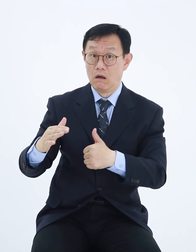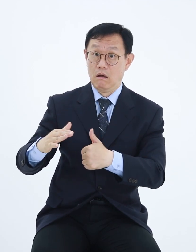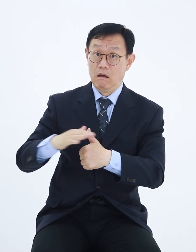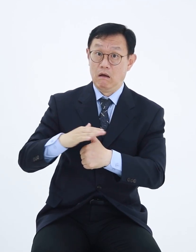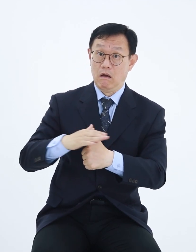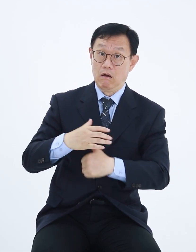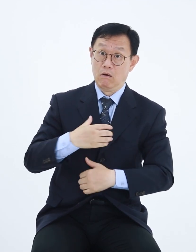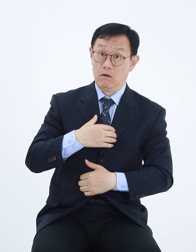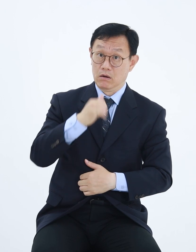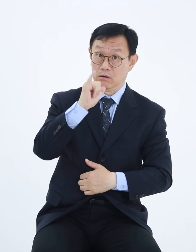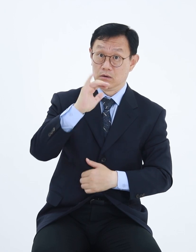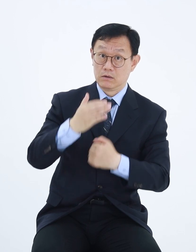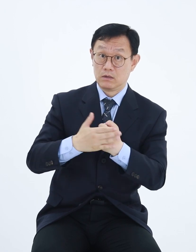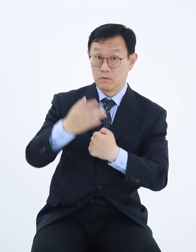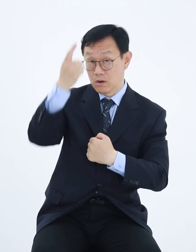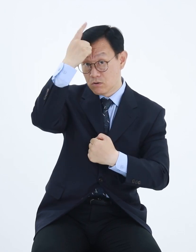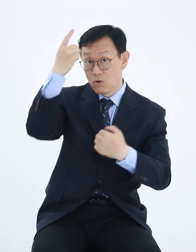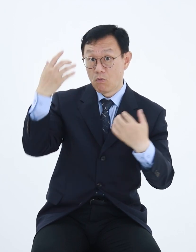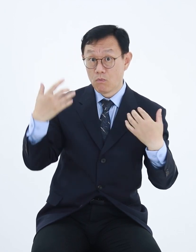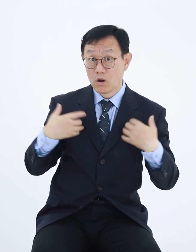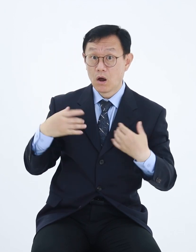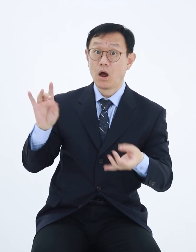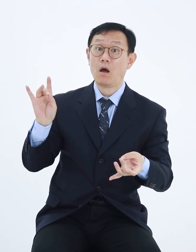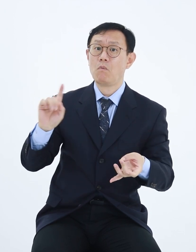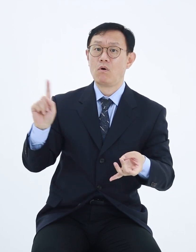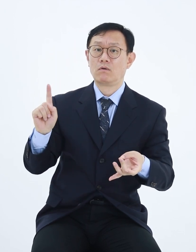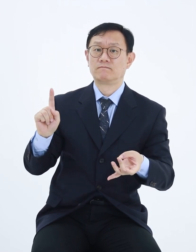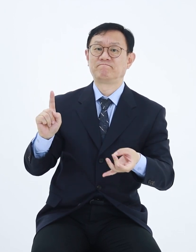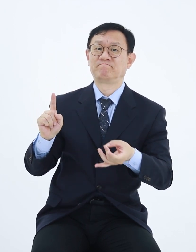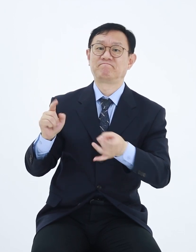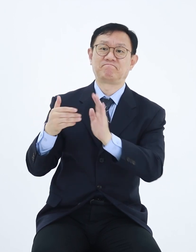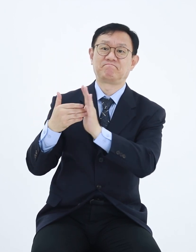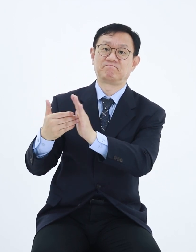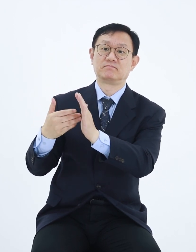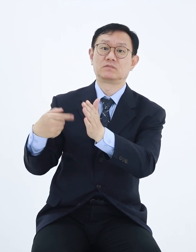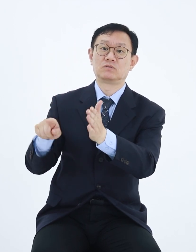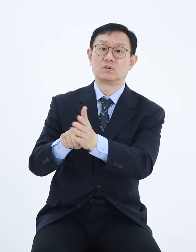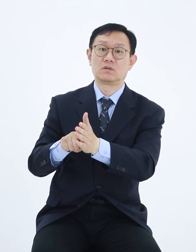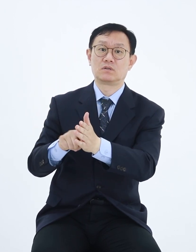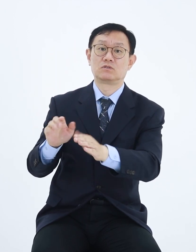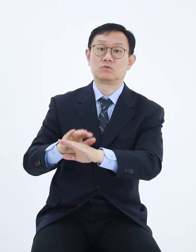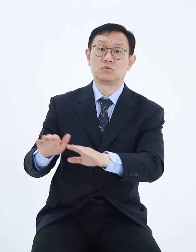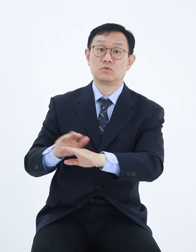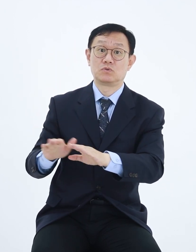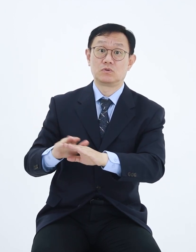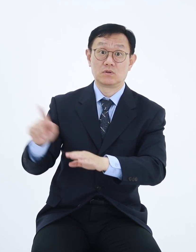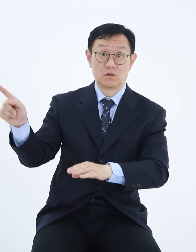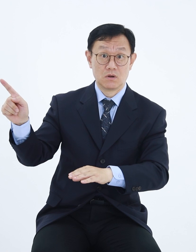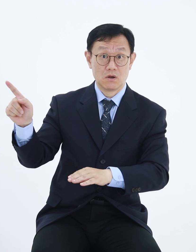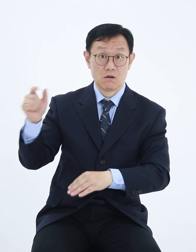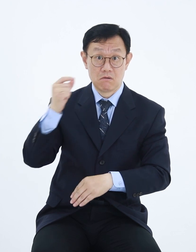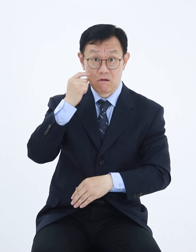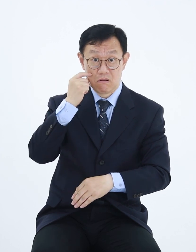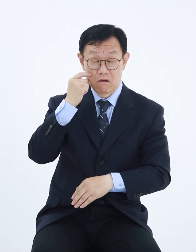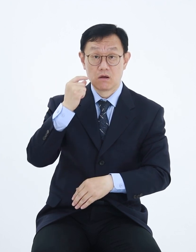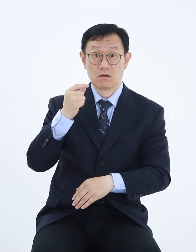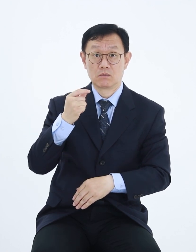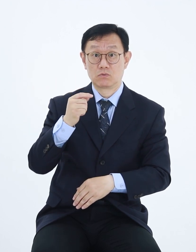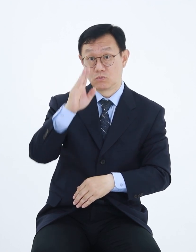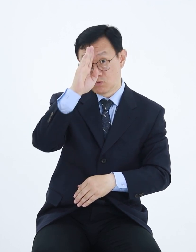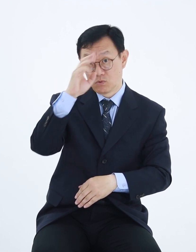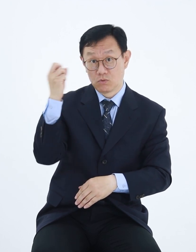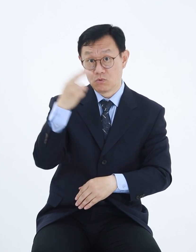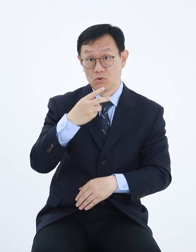있다는 것을 인지하고 있음에도 불구하고 이를 막기 위한 어떠한 조치도 취하지 않았으며 알비노라는 이유로